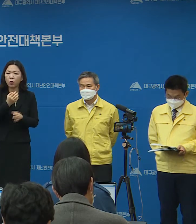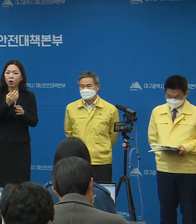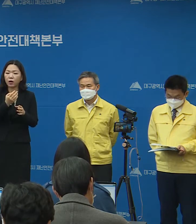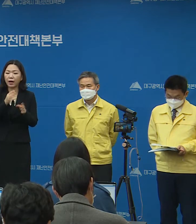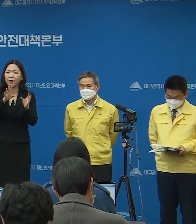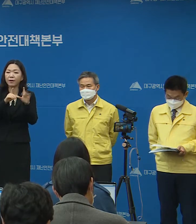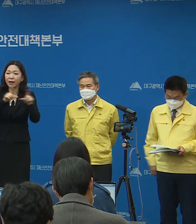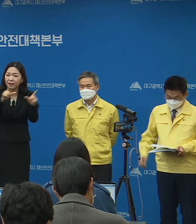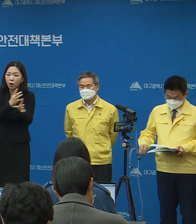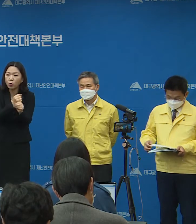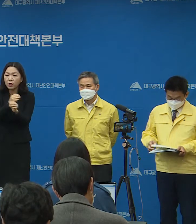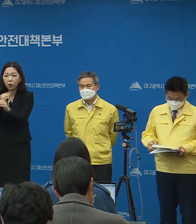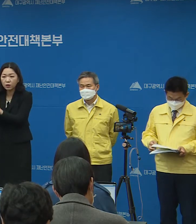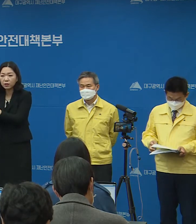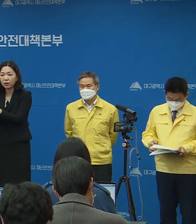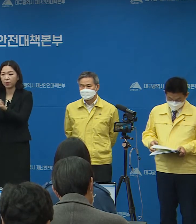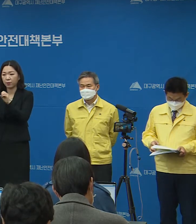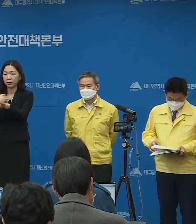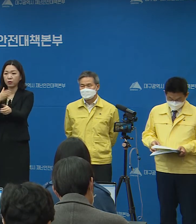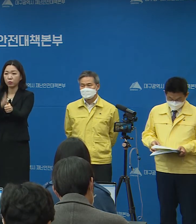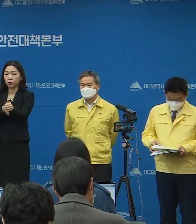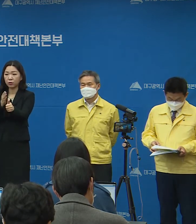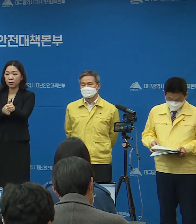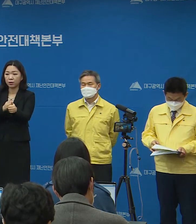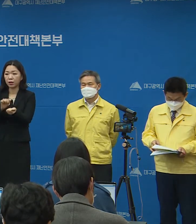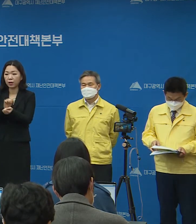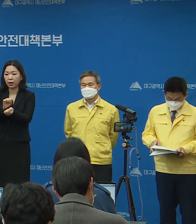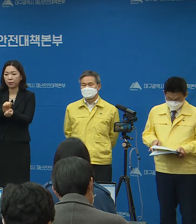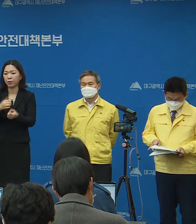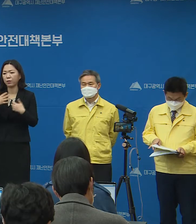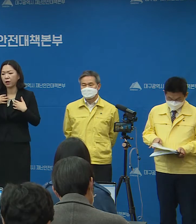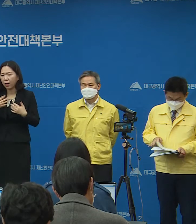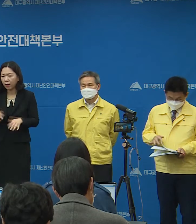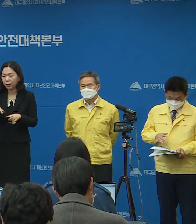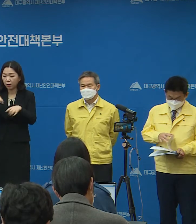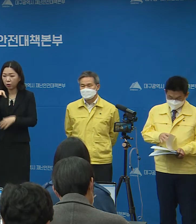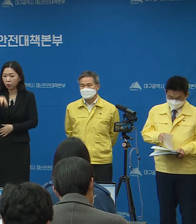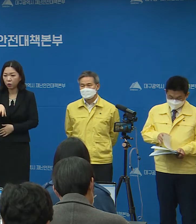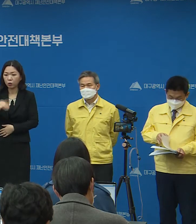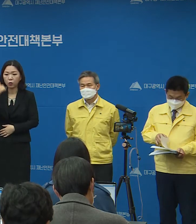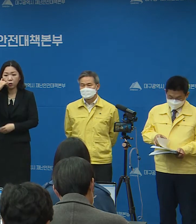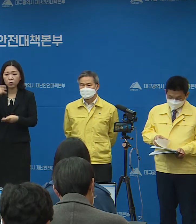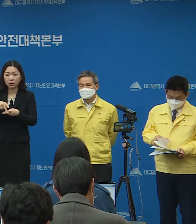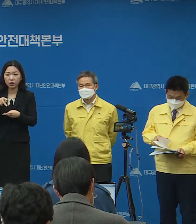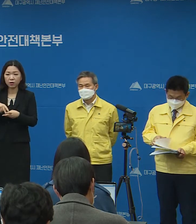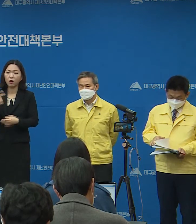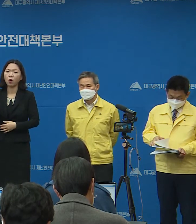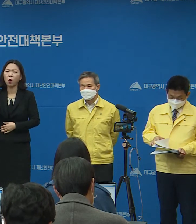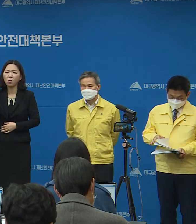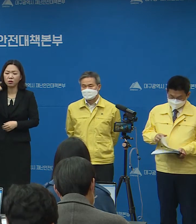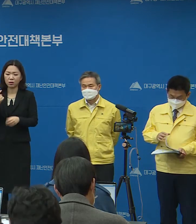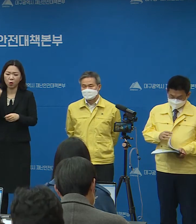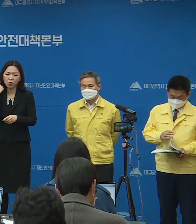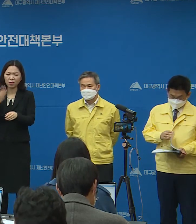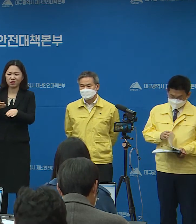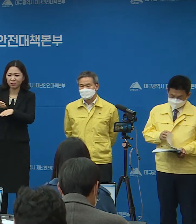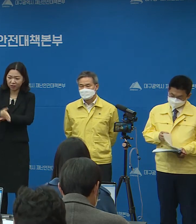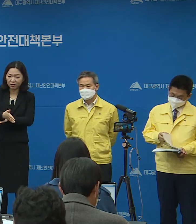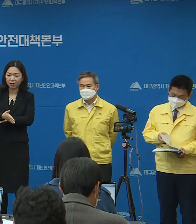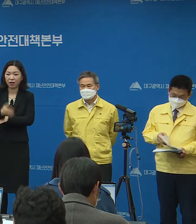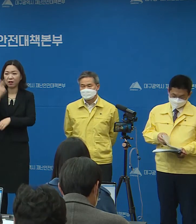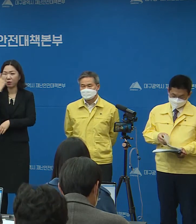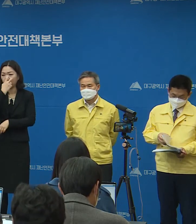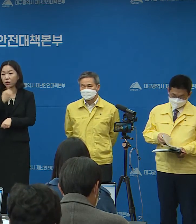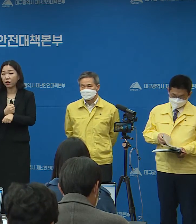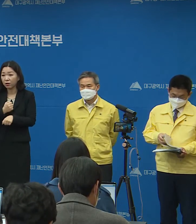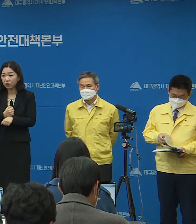좀 부탁드리고요. 아울러서 감염 취약 공간인 콜센터에서 왜 어제서의 전반적인 실태 조사에 들어갔는지 만약에